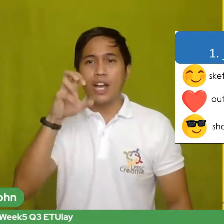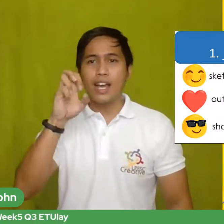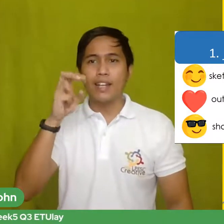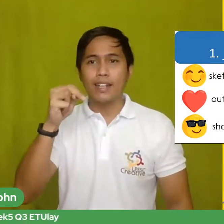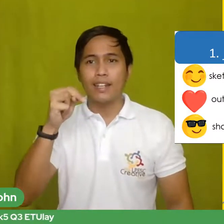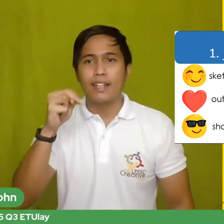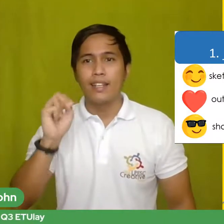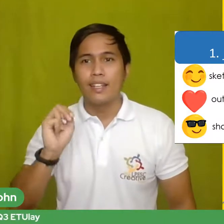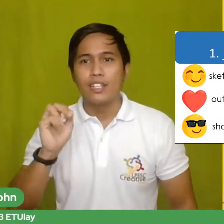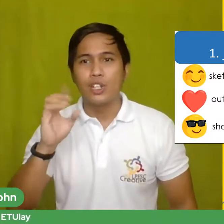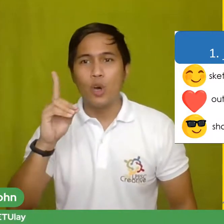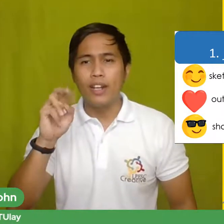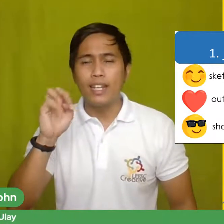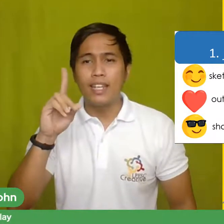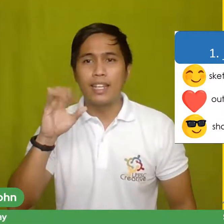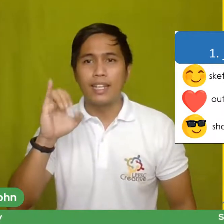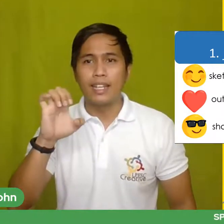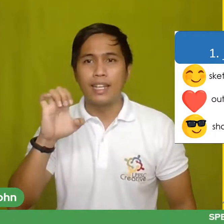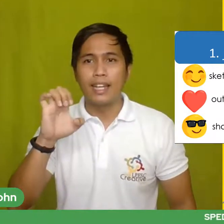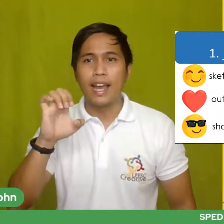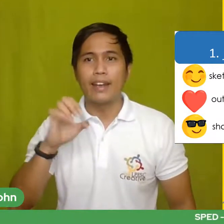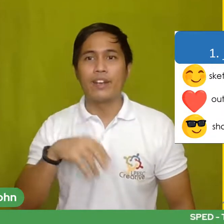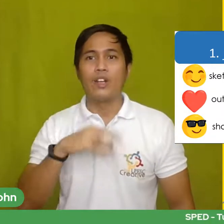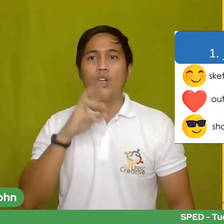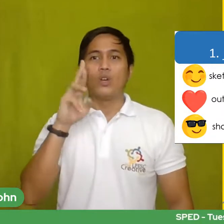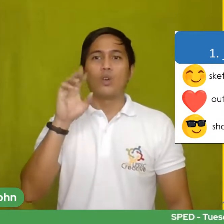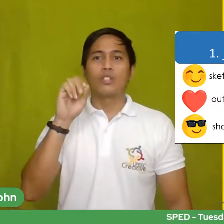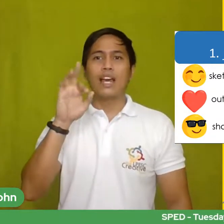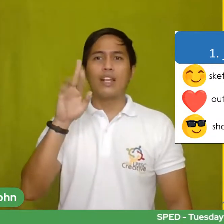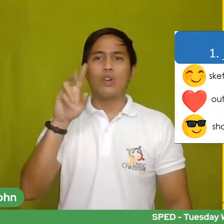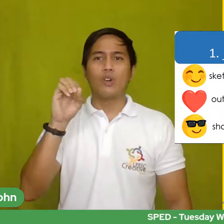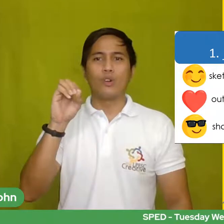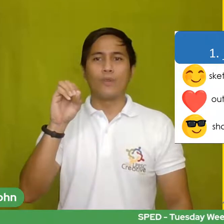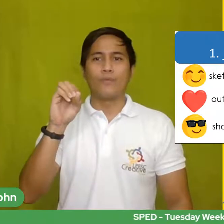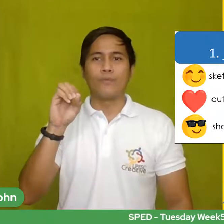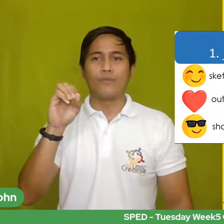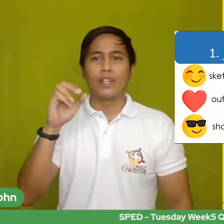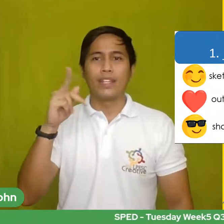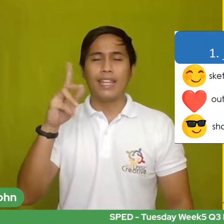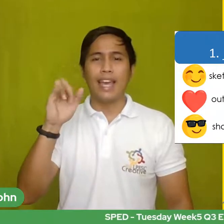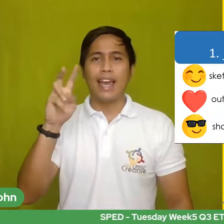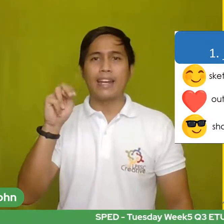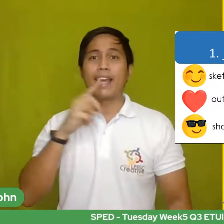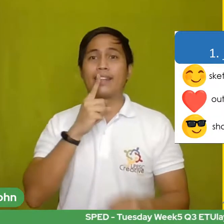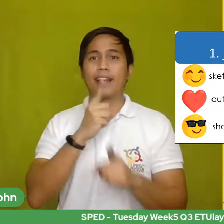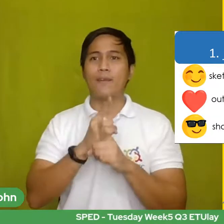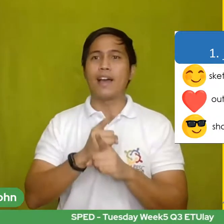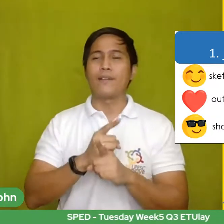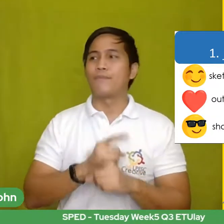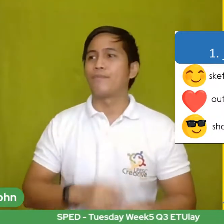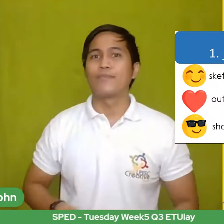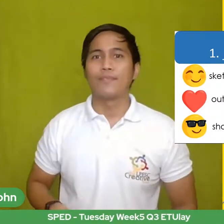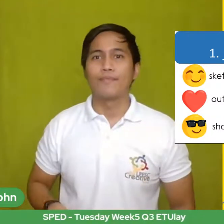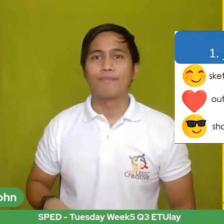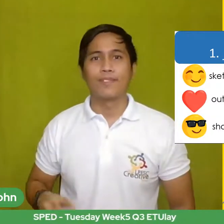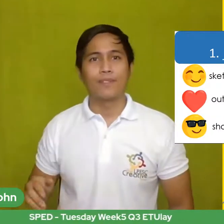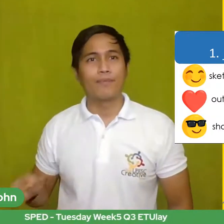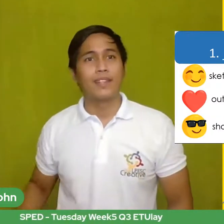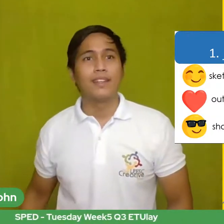John, si Dondi, yan. Rosario, Kian, yan, tama.